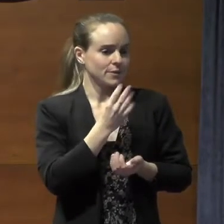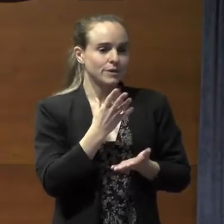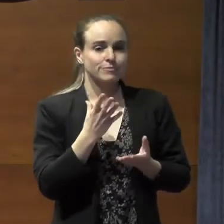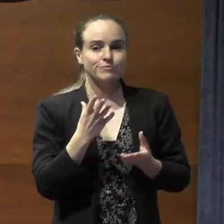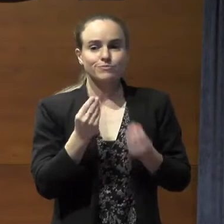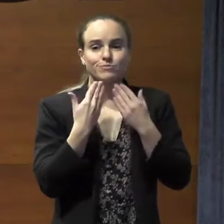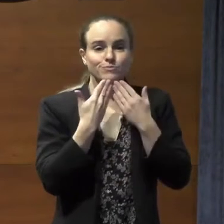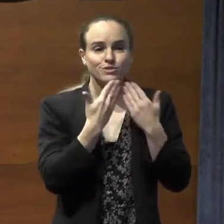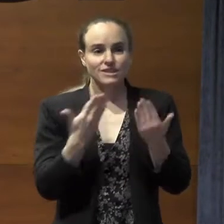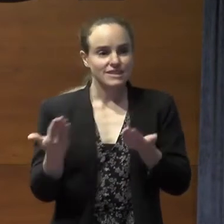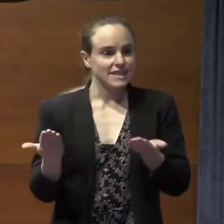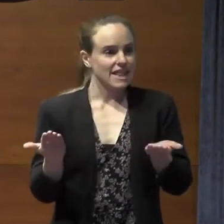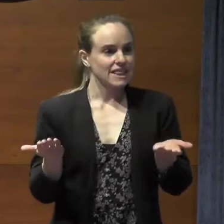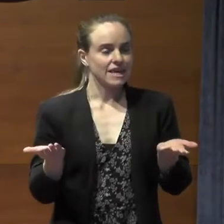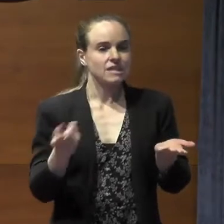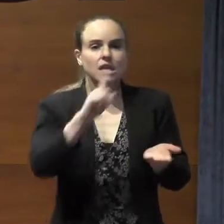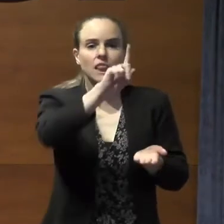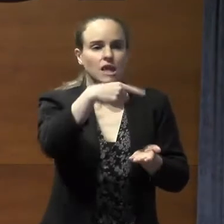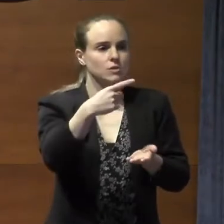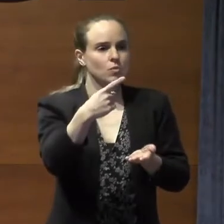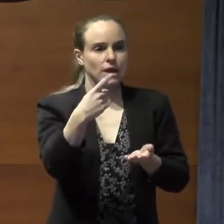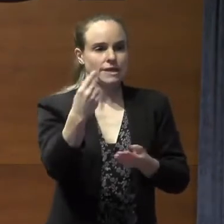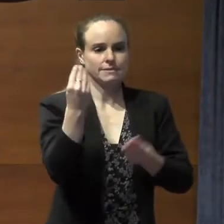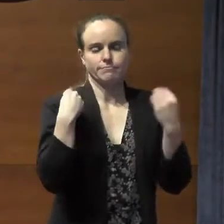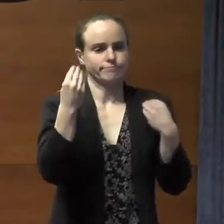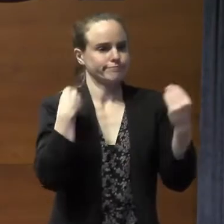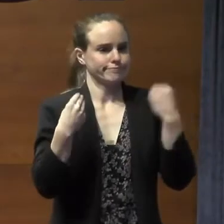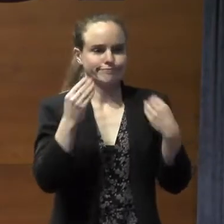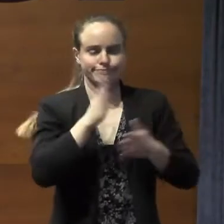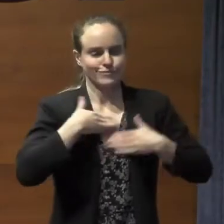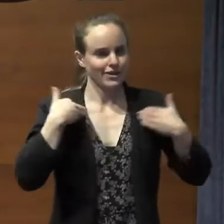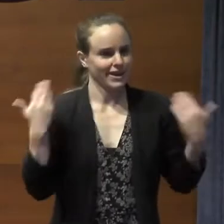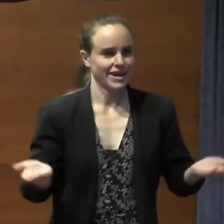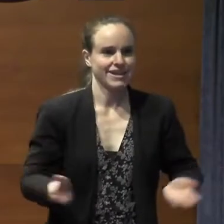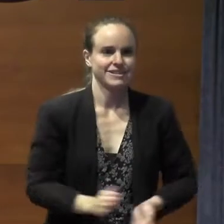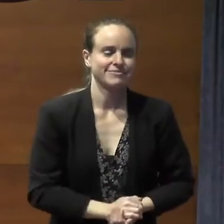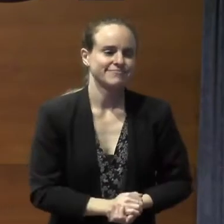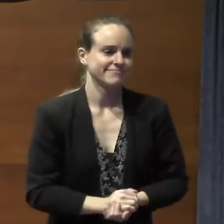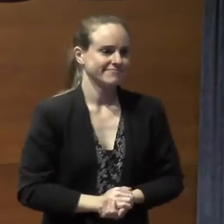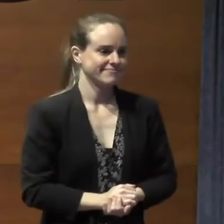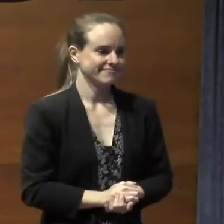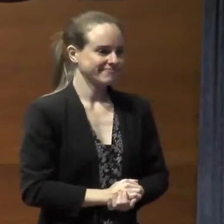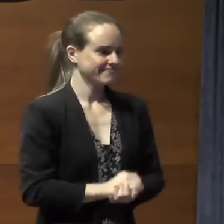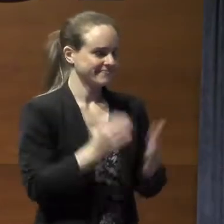Muchas gracias y estamos luego a su disposición para preguntas o comentarios.